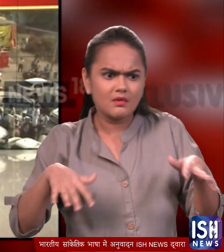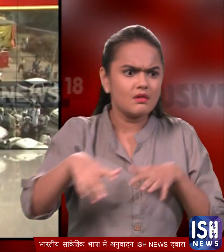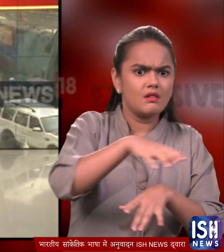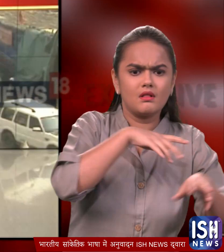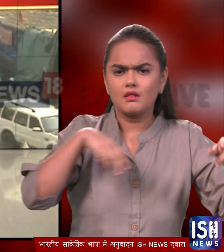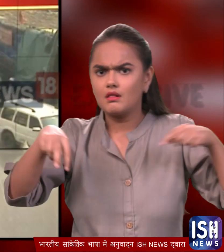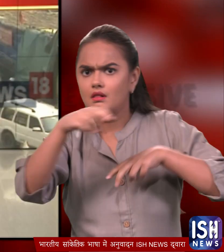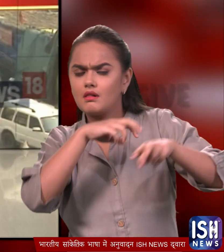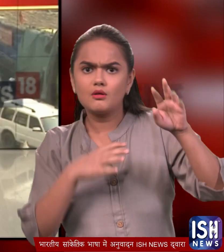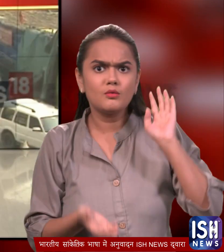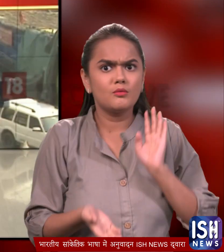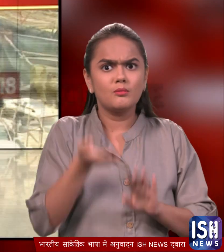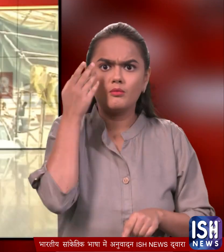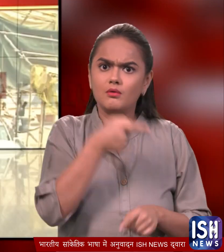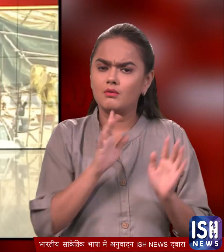हुए